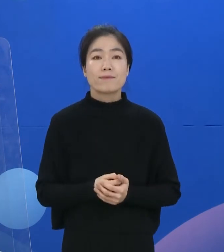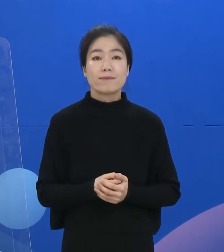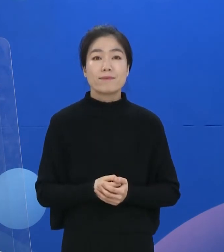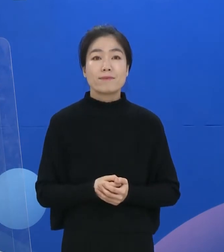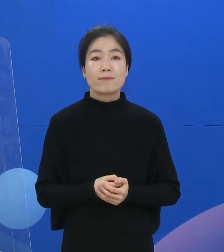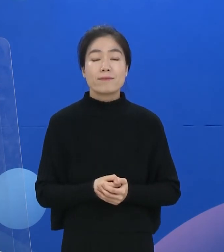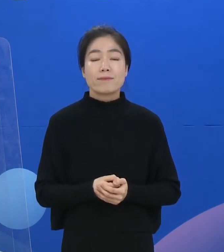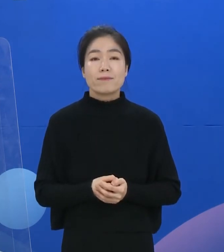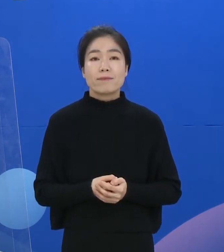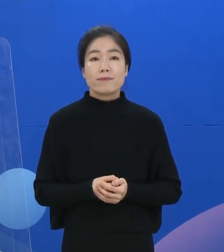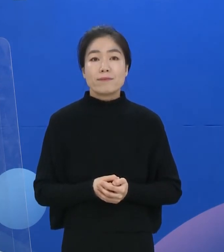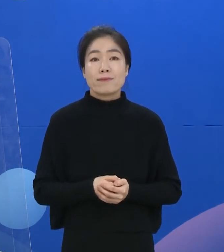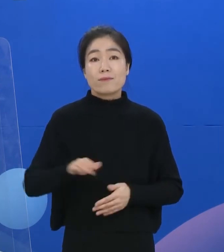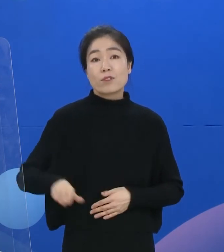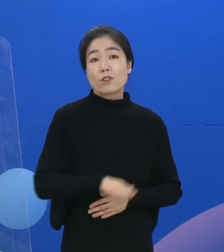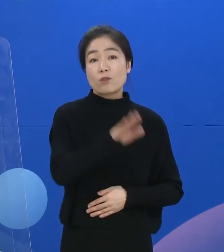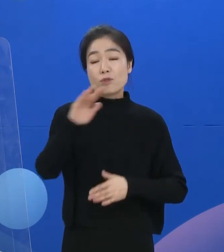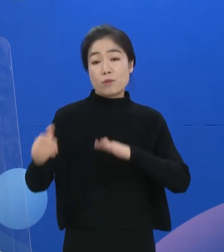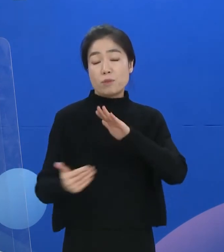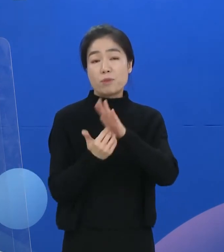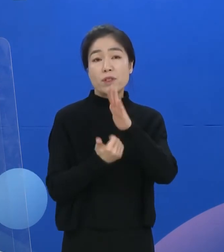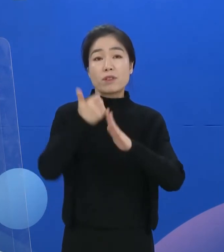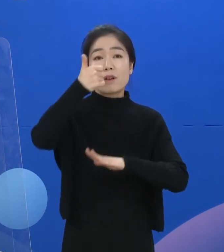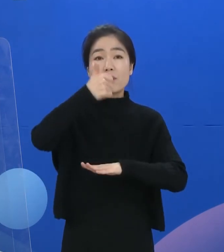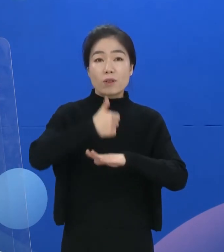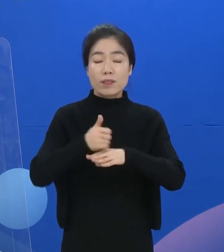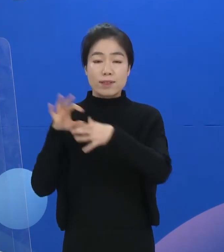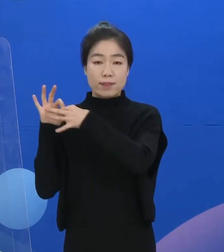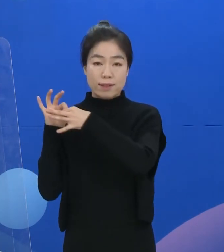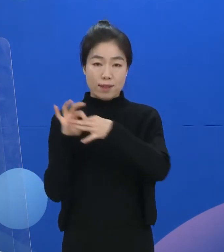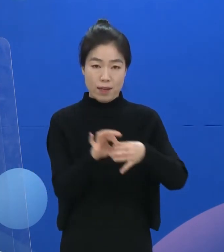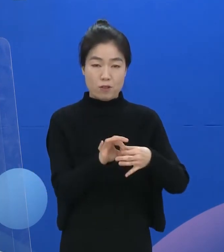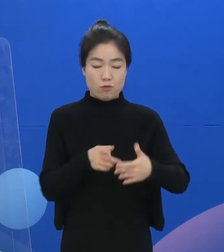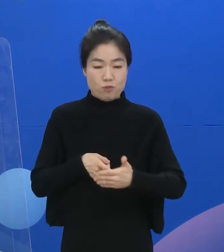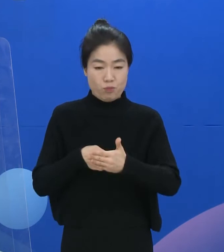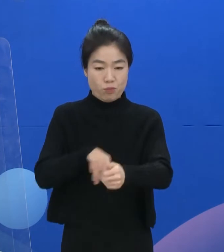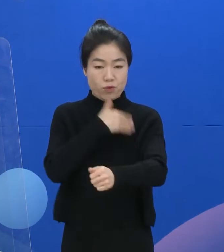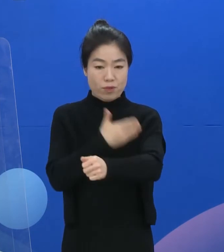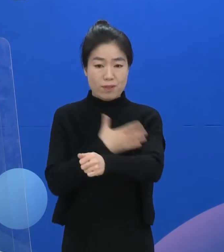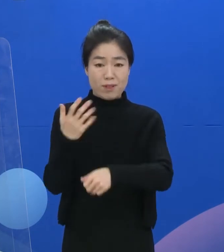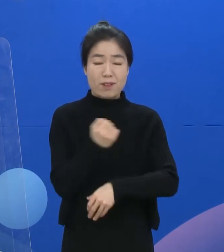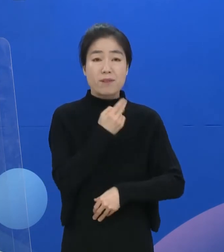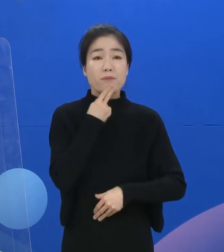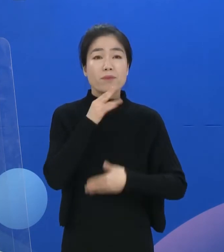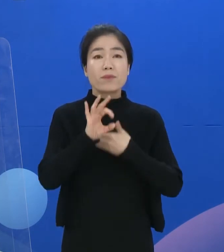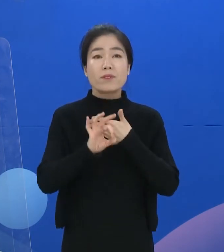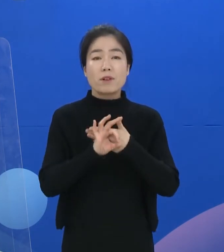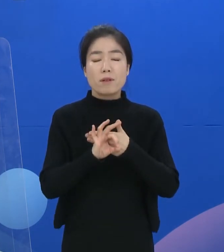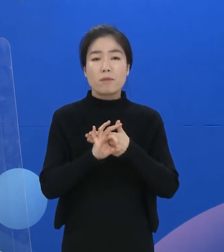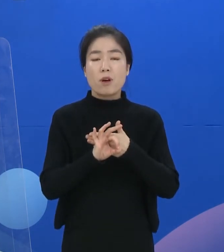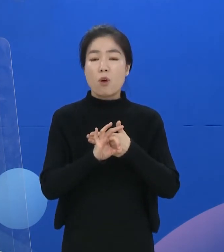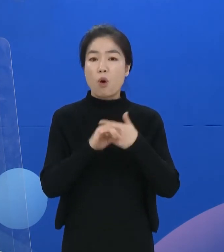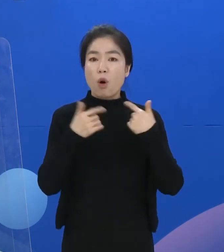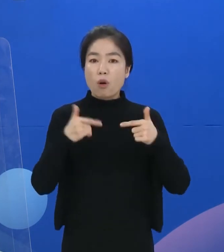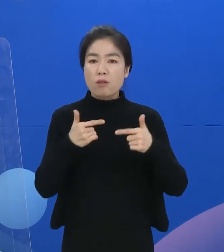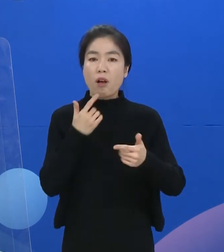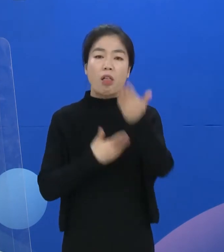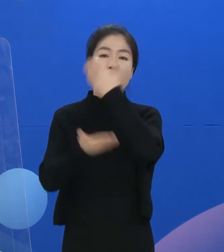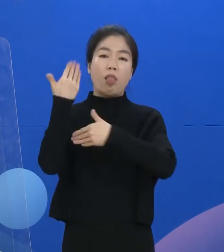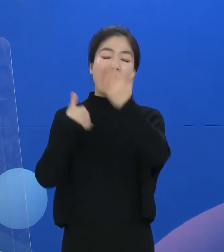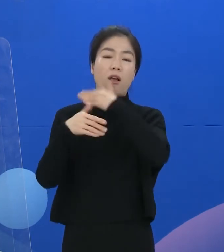없습니다 시정에 중단이 있어서도 결단코 안됩니다 우리가 이런